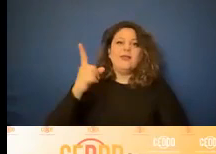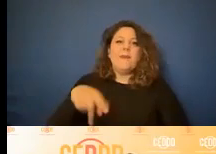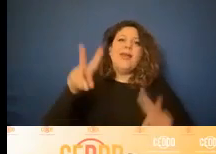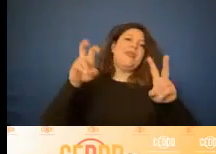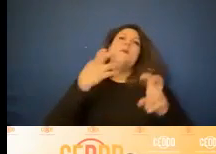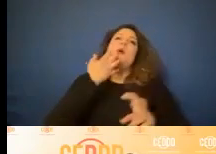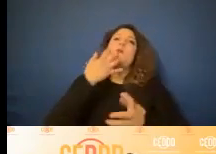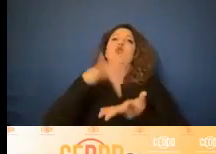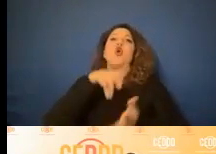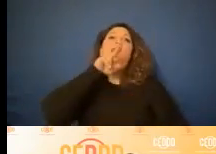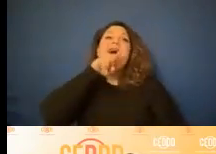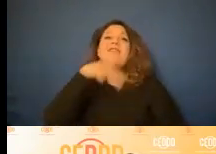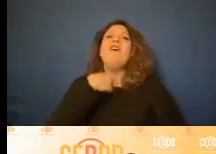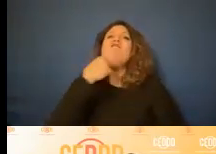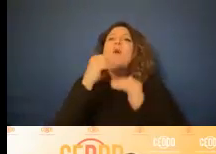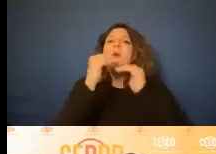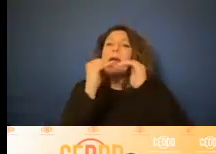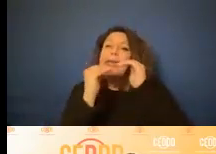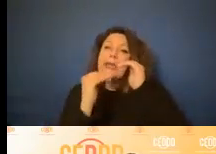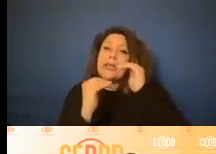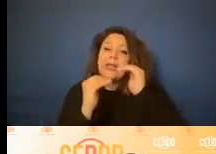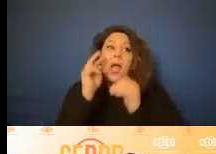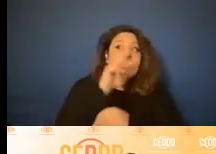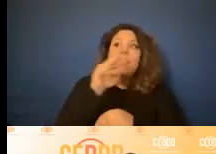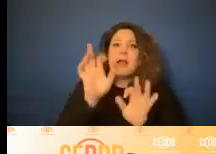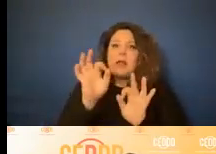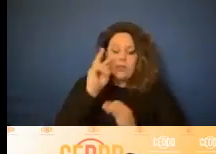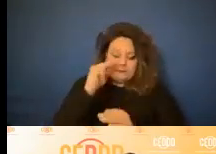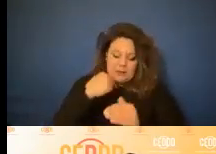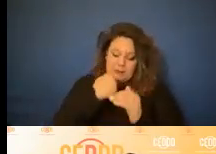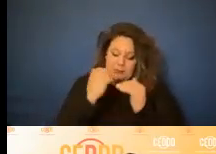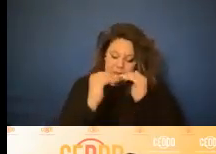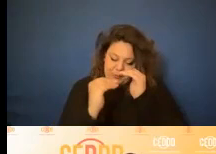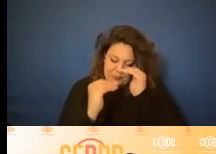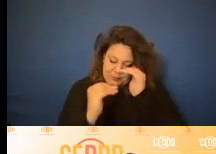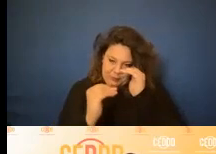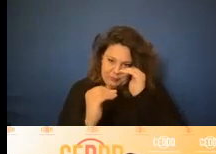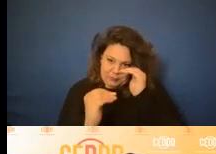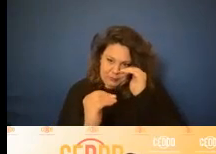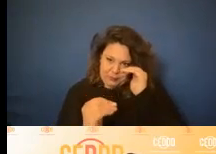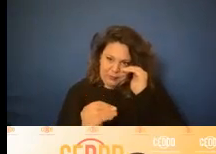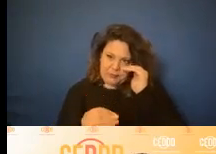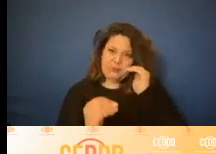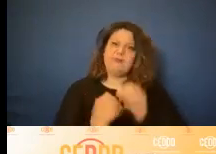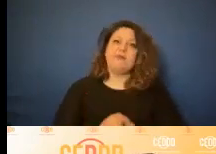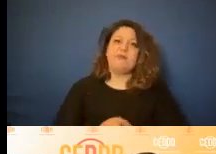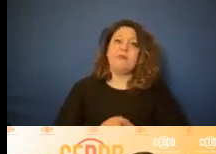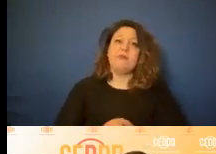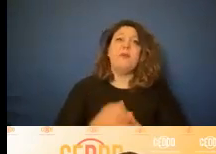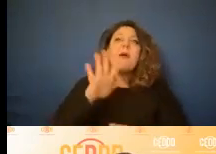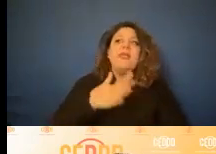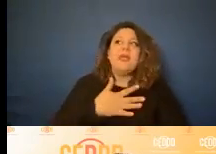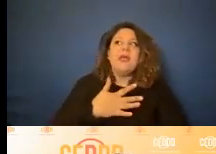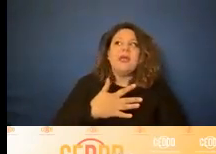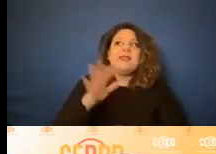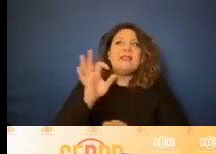bajito, sin mirar a nadie y con un tono que va decayendo, como si nadie quisiera que le escuchase.